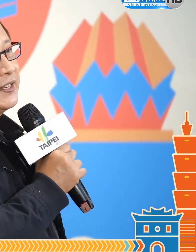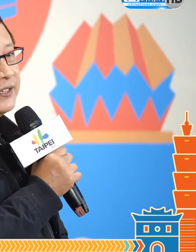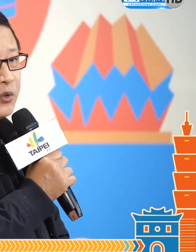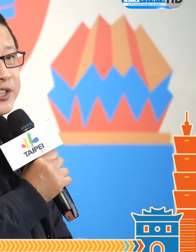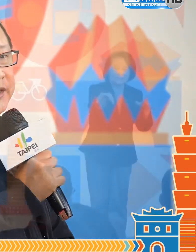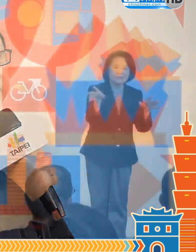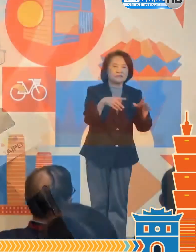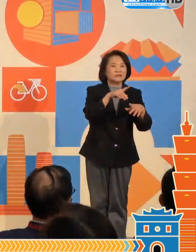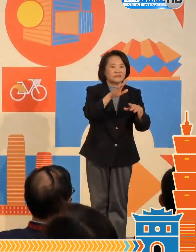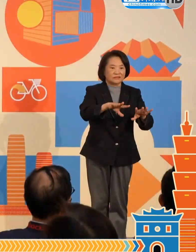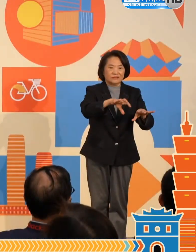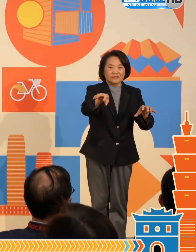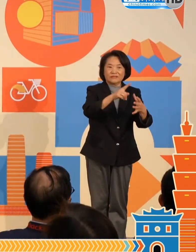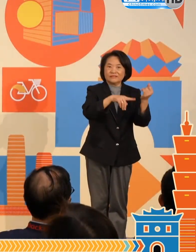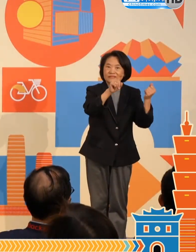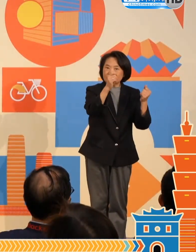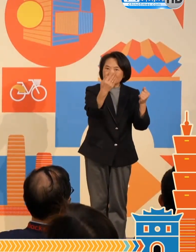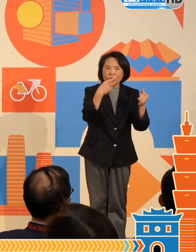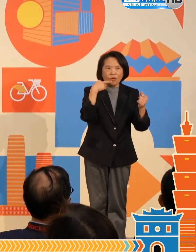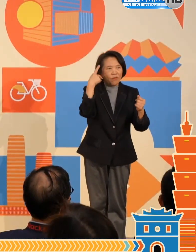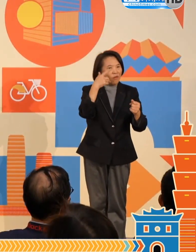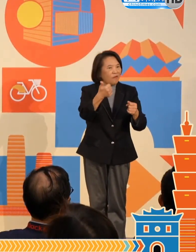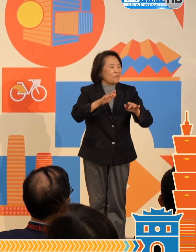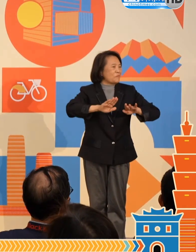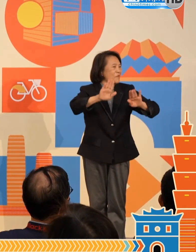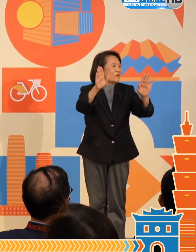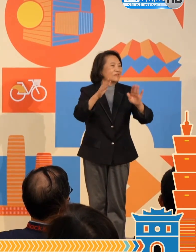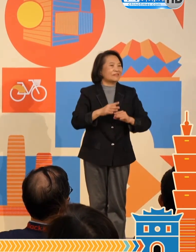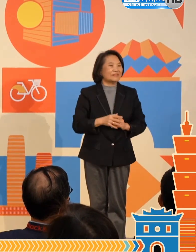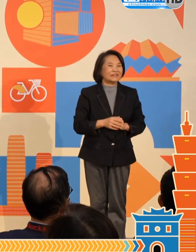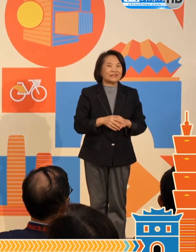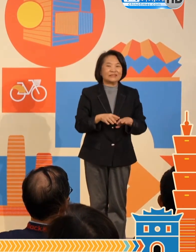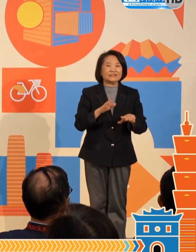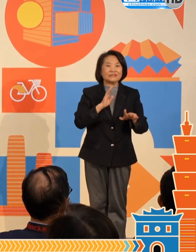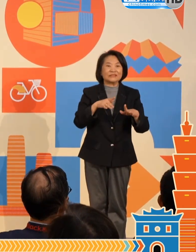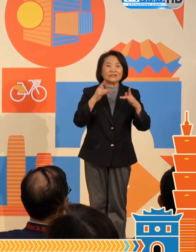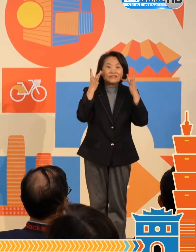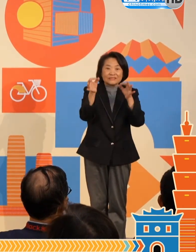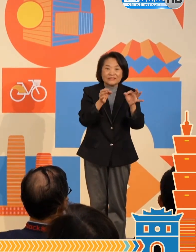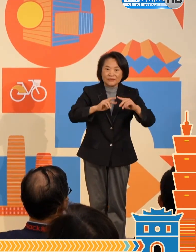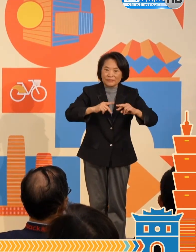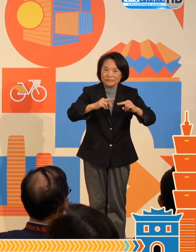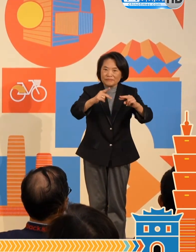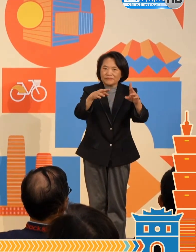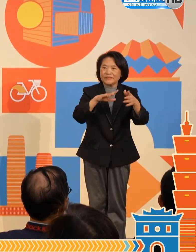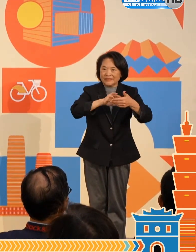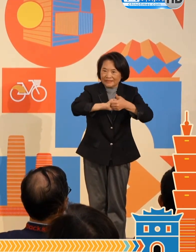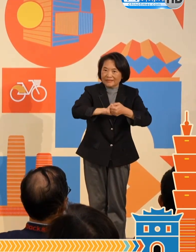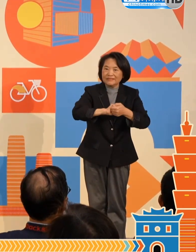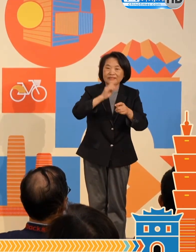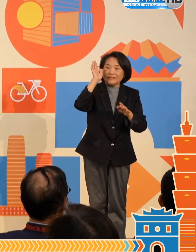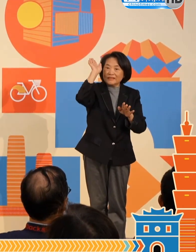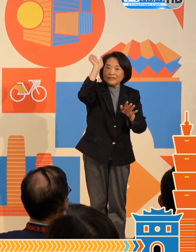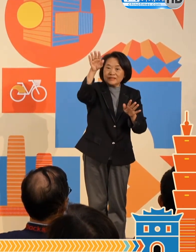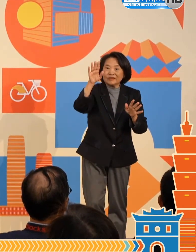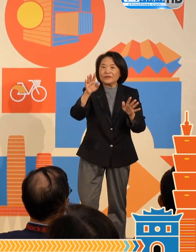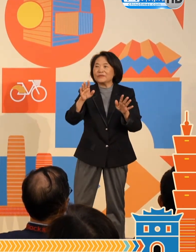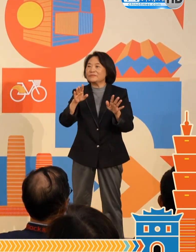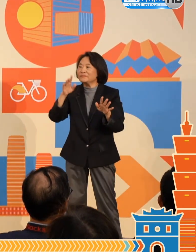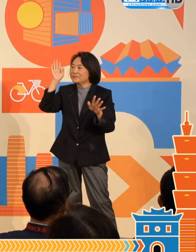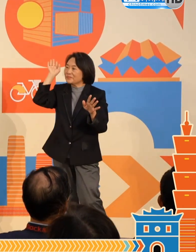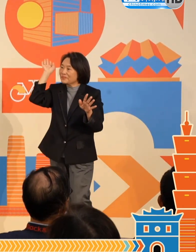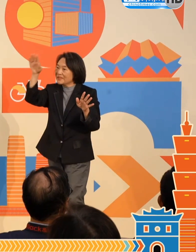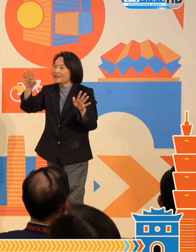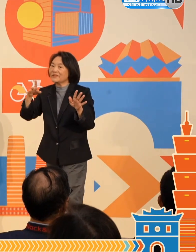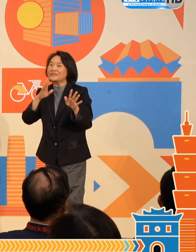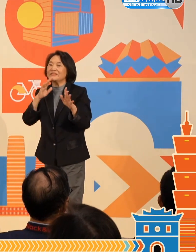了。那这都是一个很大的成绩。那我想，尤其是在市场改造的部分，一定会成为将来在记住这